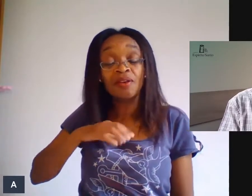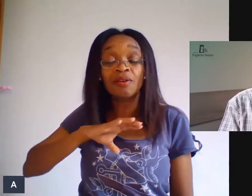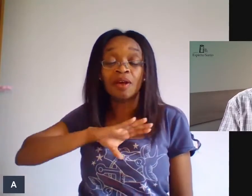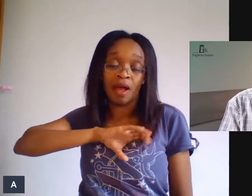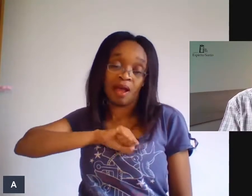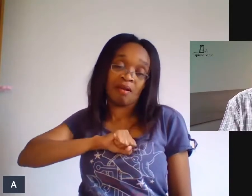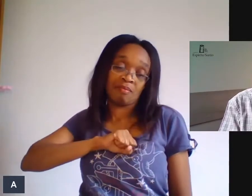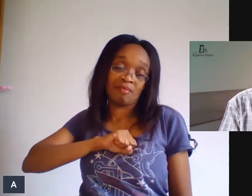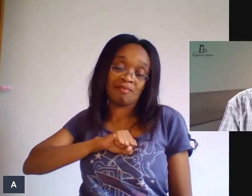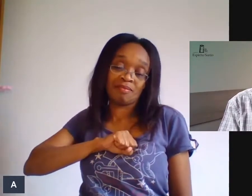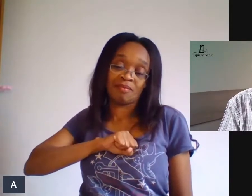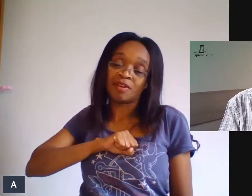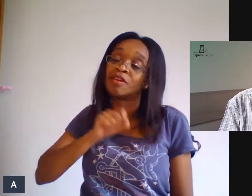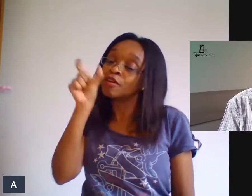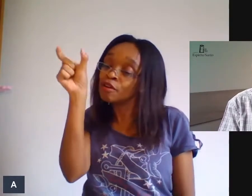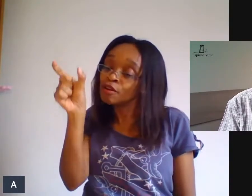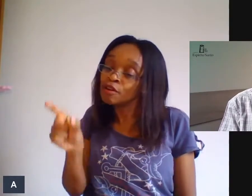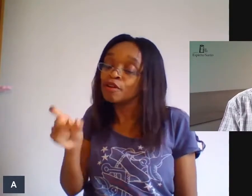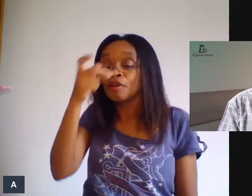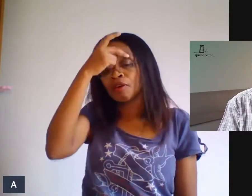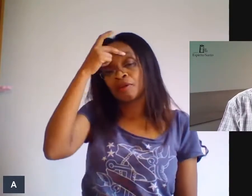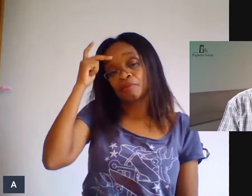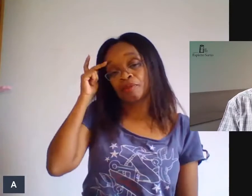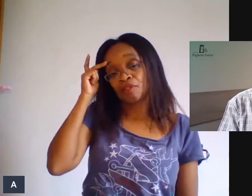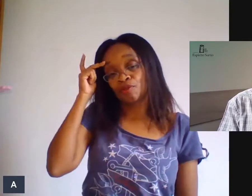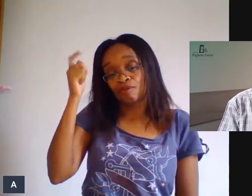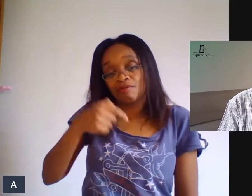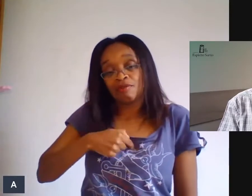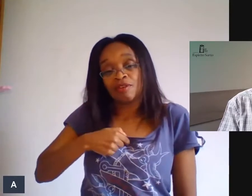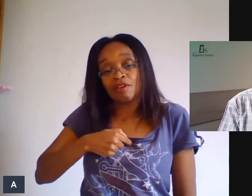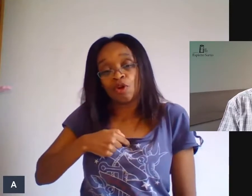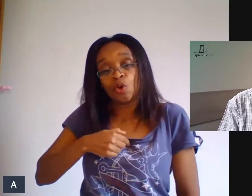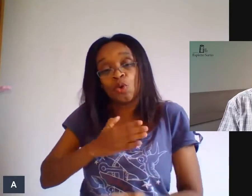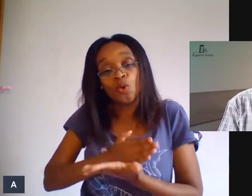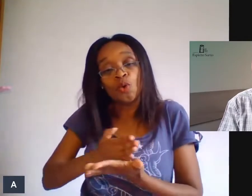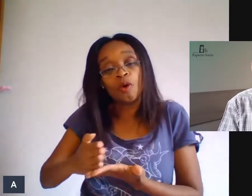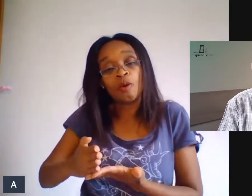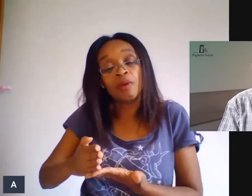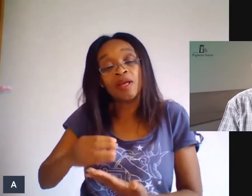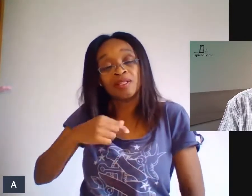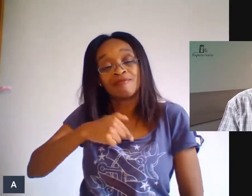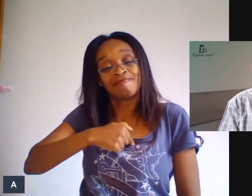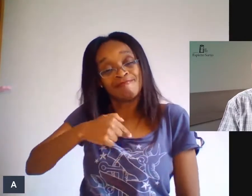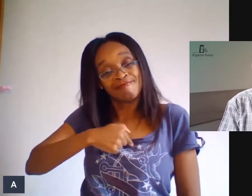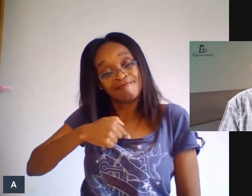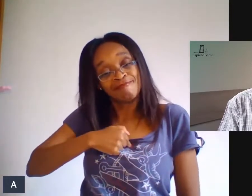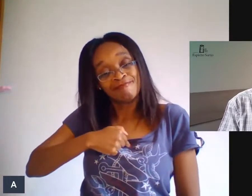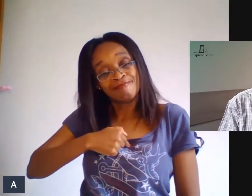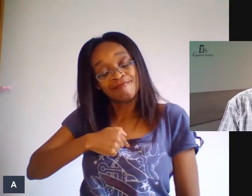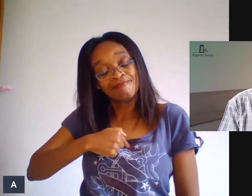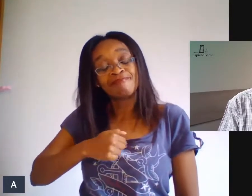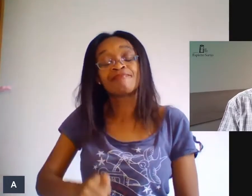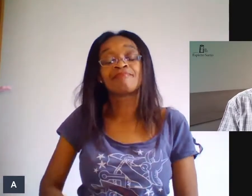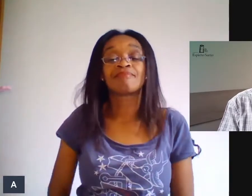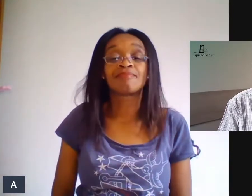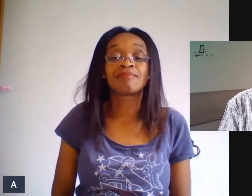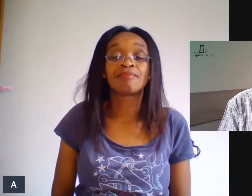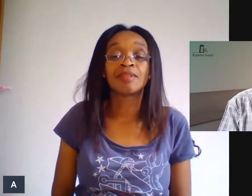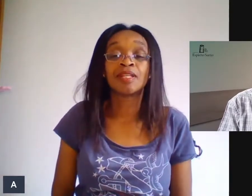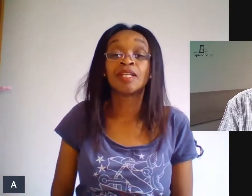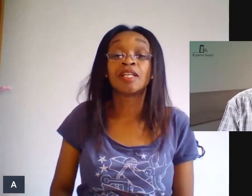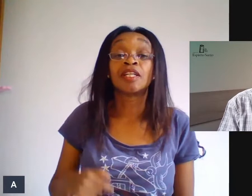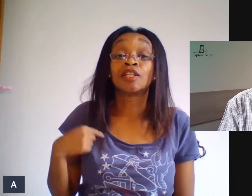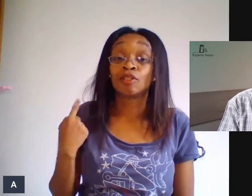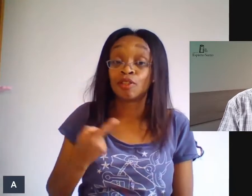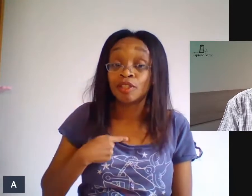relação a tudo que nós propusemos a fazer nessa nossa vida, né? Então, a gente tem que